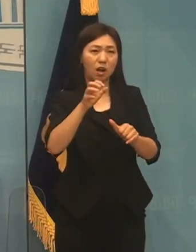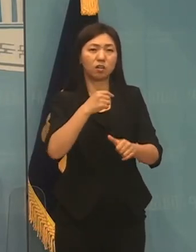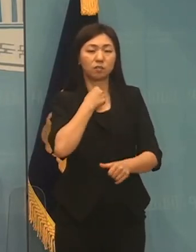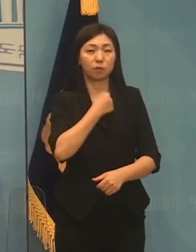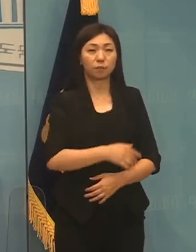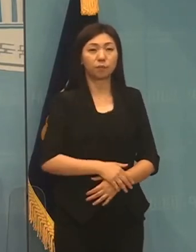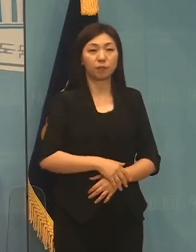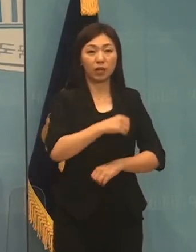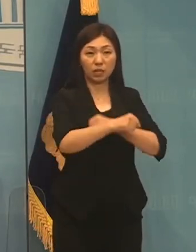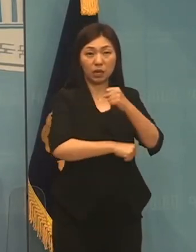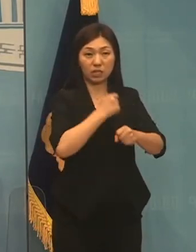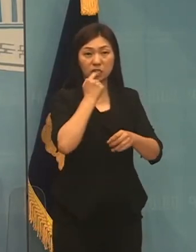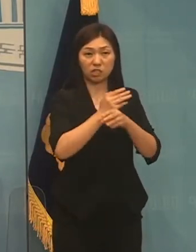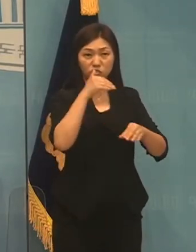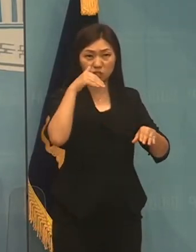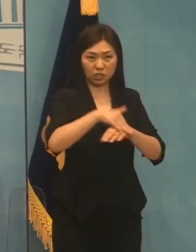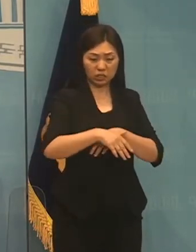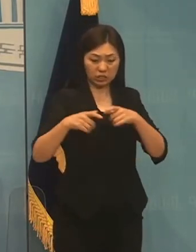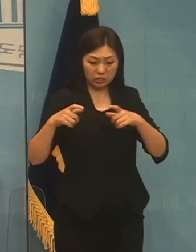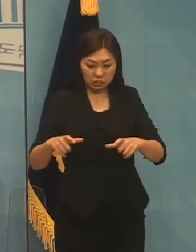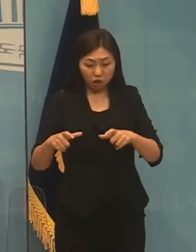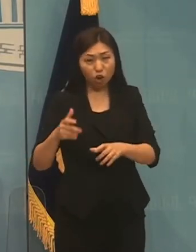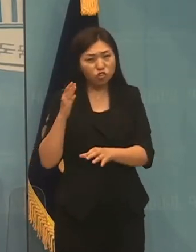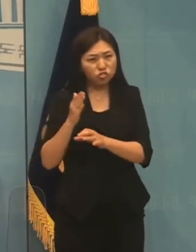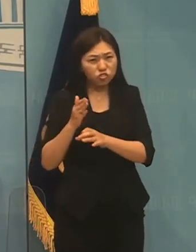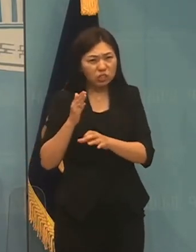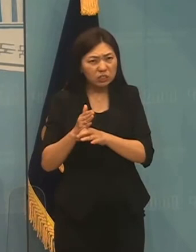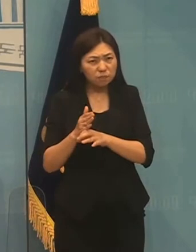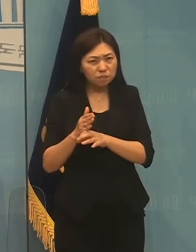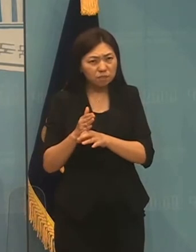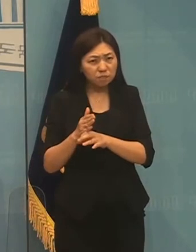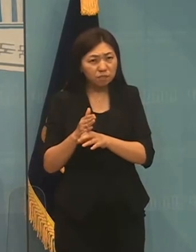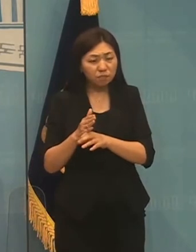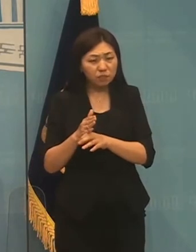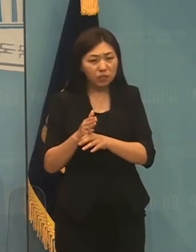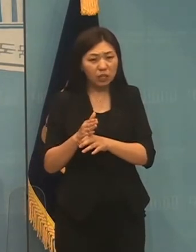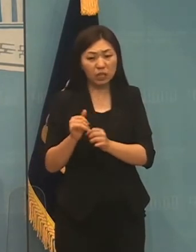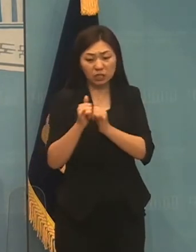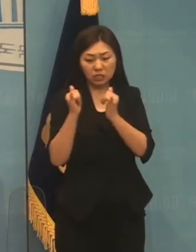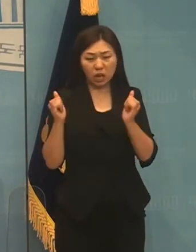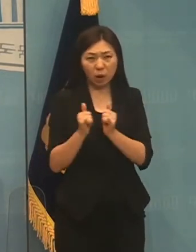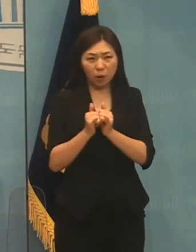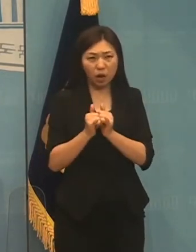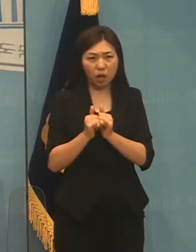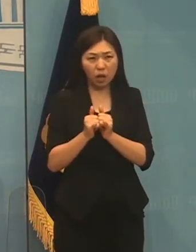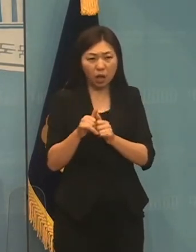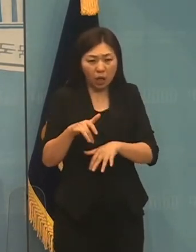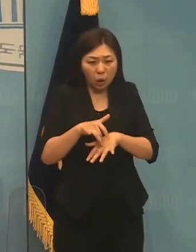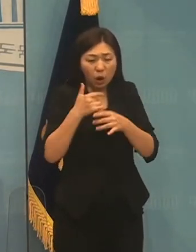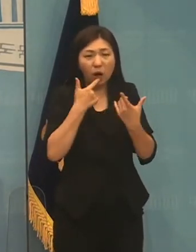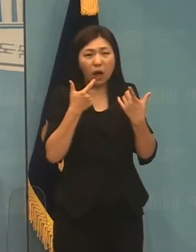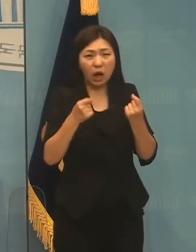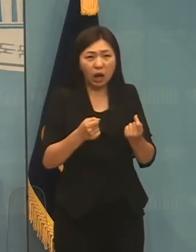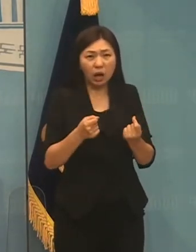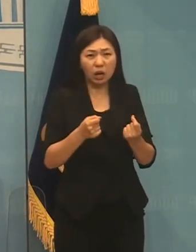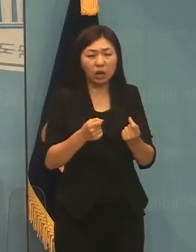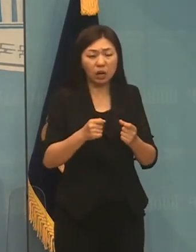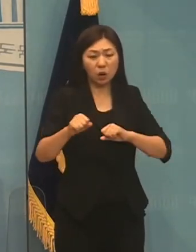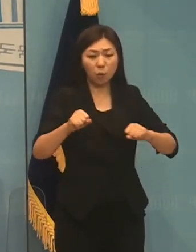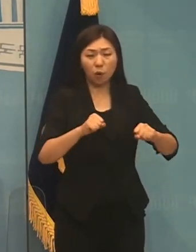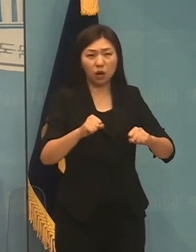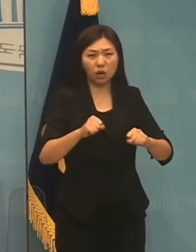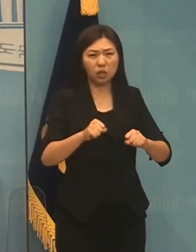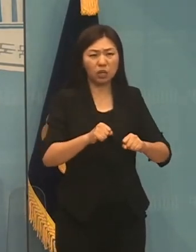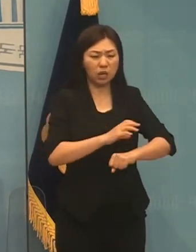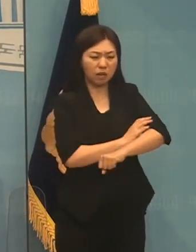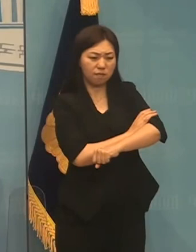자유민주주의와 지역주의에 기생하여 좀비가 된 정치를 기약하고 기득권을 타파해야 노력한 만큼 잘 살 수